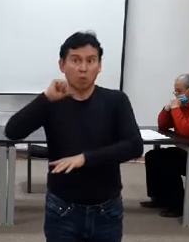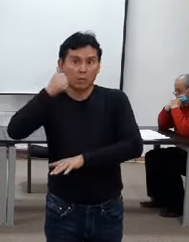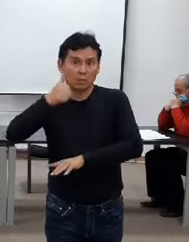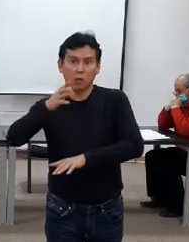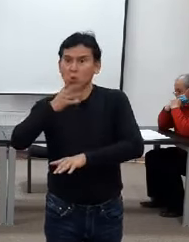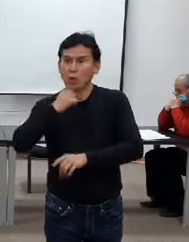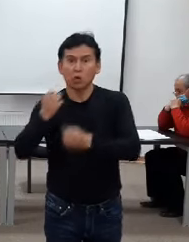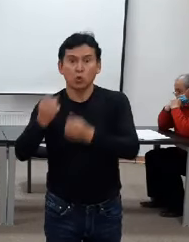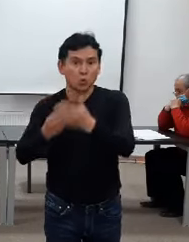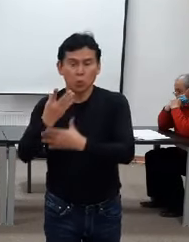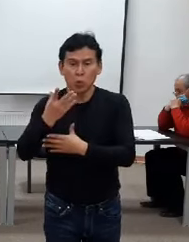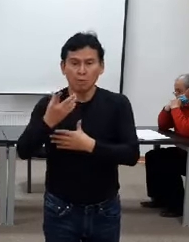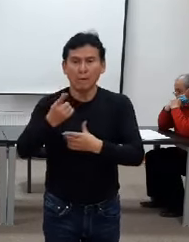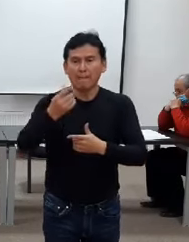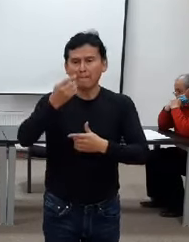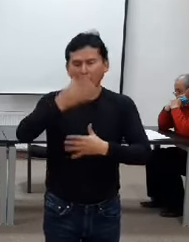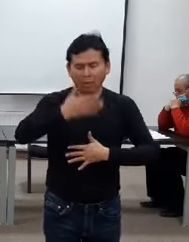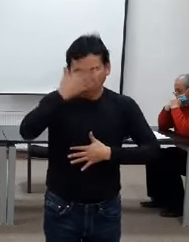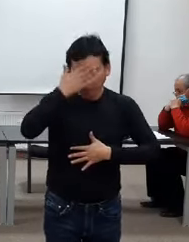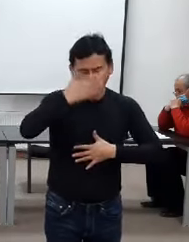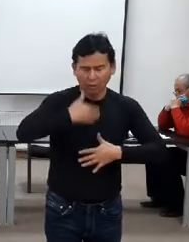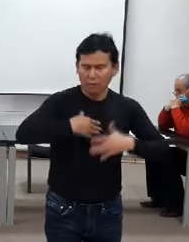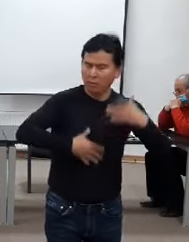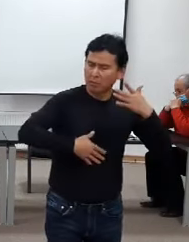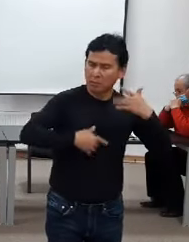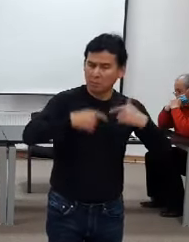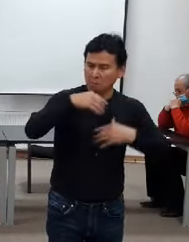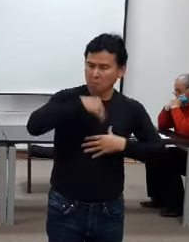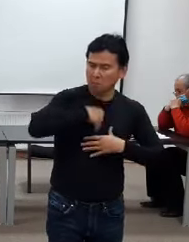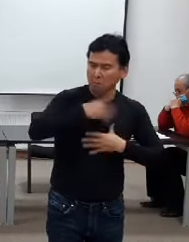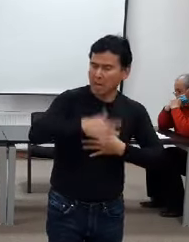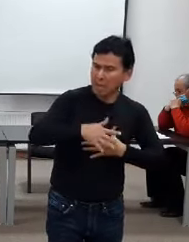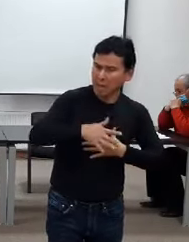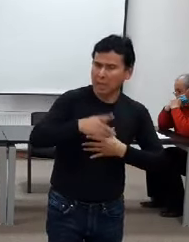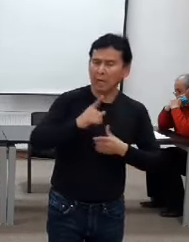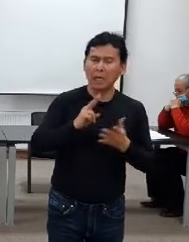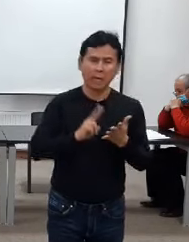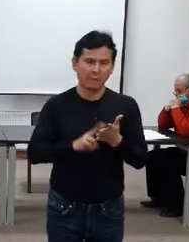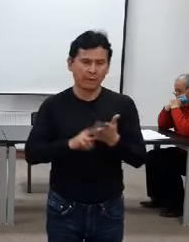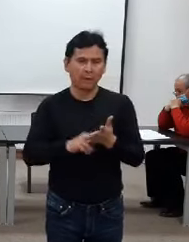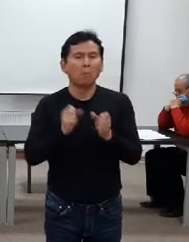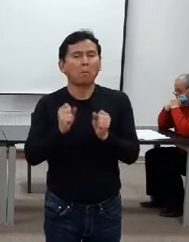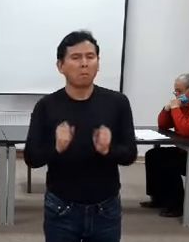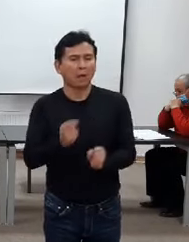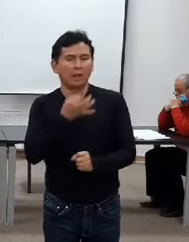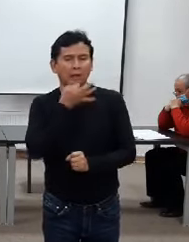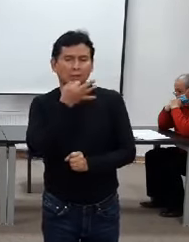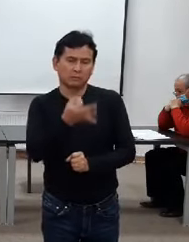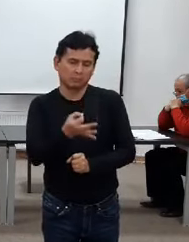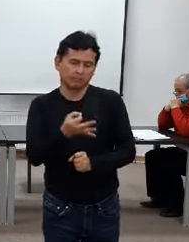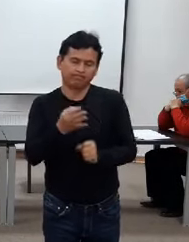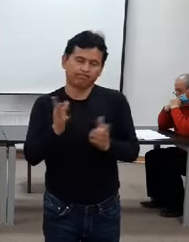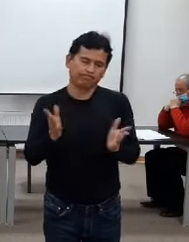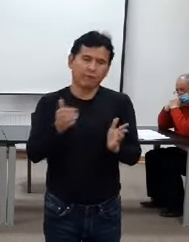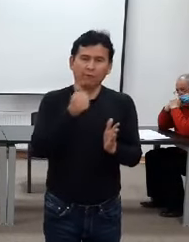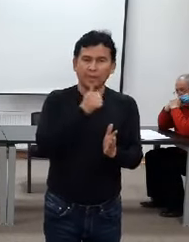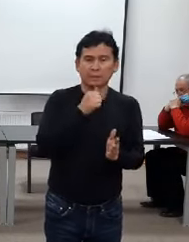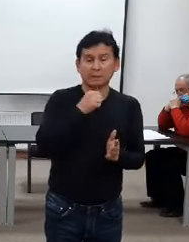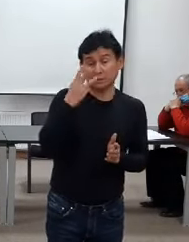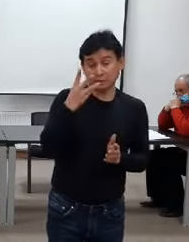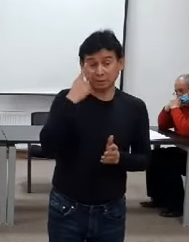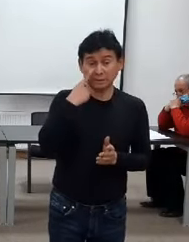no aparece más gente con signos y síntomas dentro de este grupo, la verdad es que podríamos decir que aun cuando faltan 3